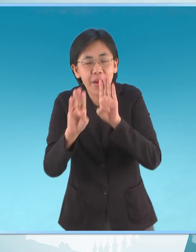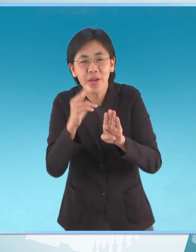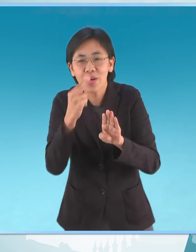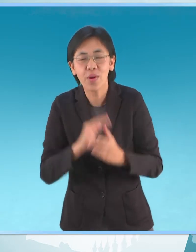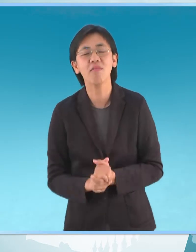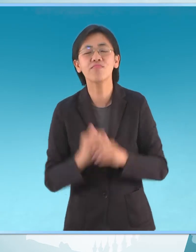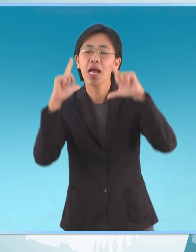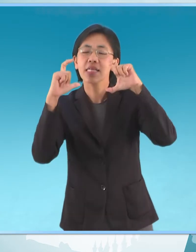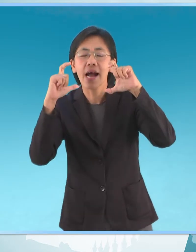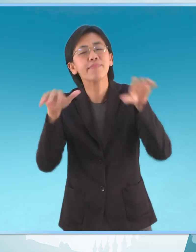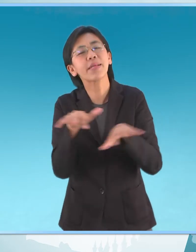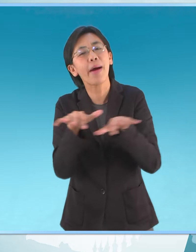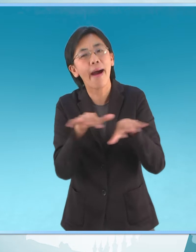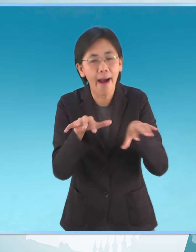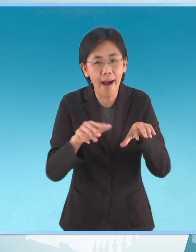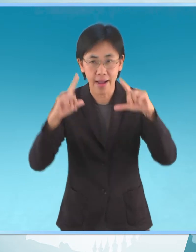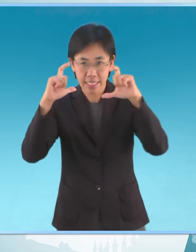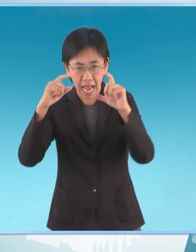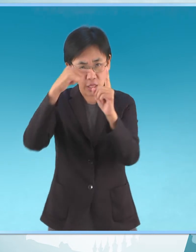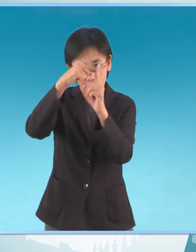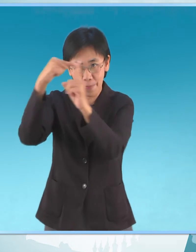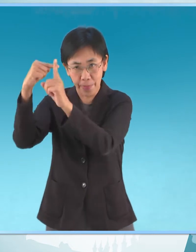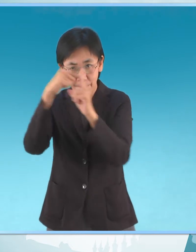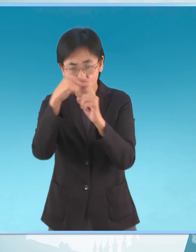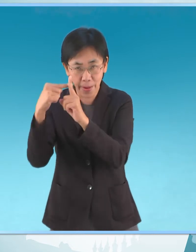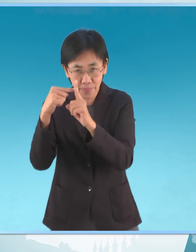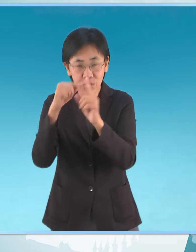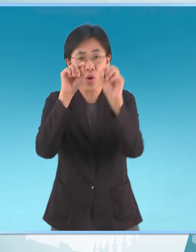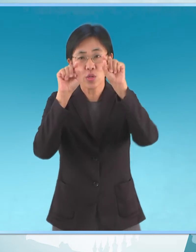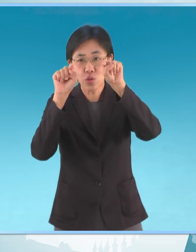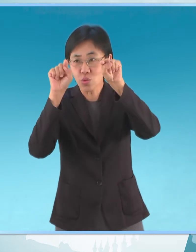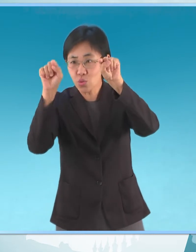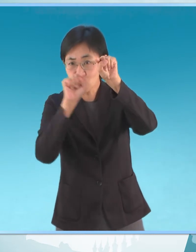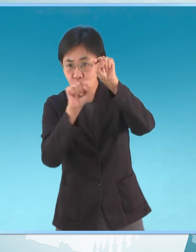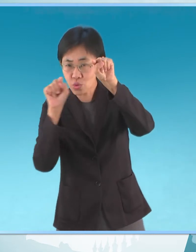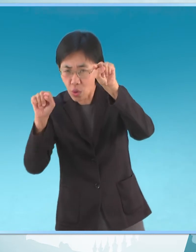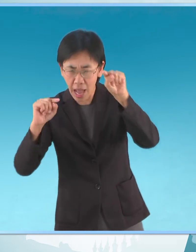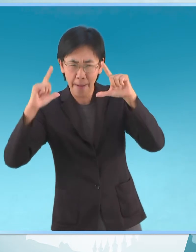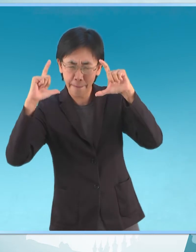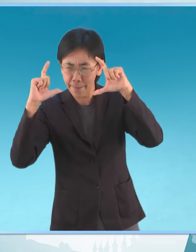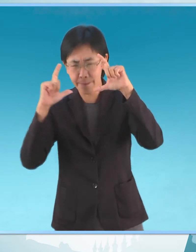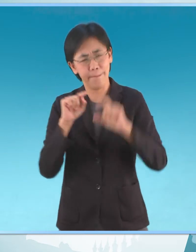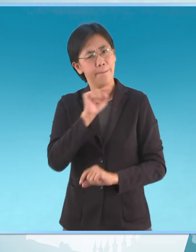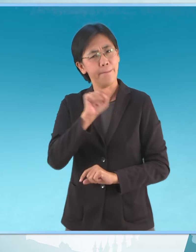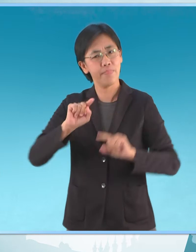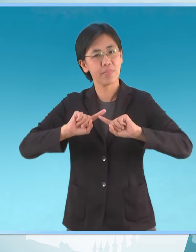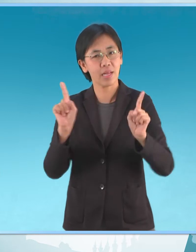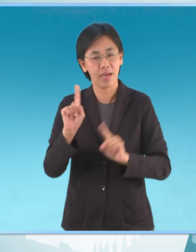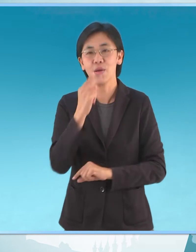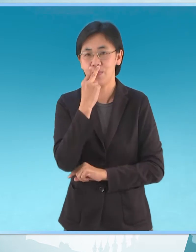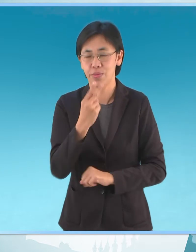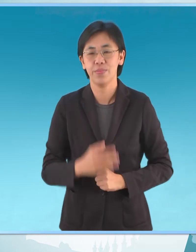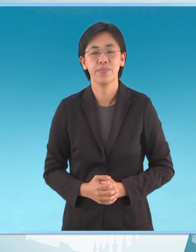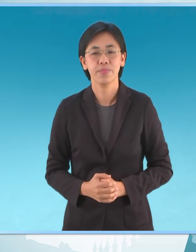ภาพที่เราถ่ายแบบพื้นแล้วก็ภาพที่เราถ่ายโดยการใช้จุดตัด9ช่องดูซิว่าภาพมันต่างกันยังไงนะครับปก